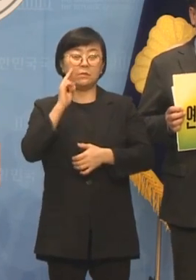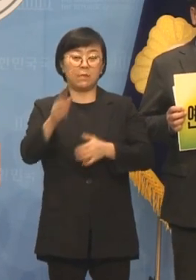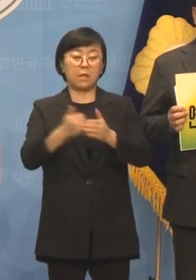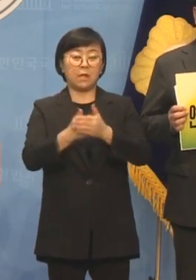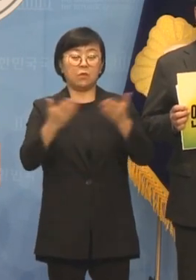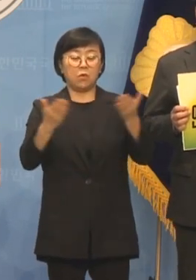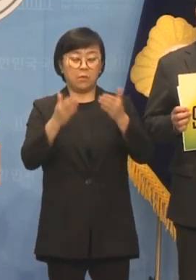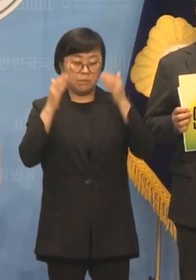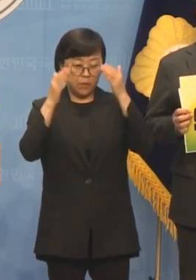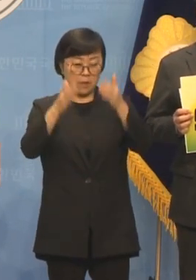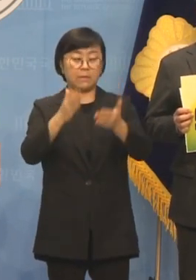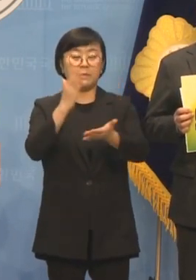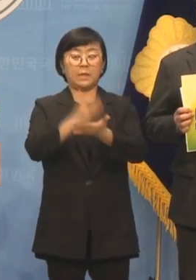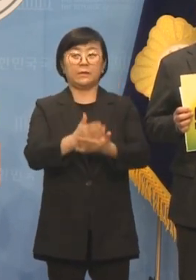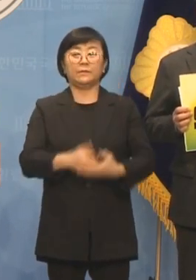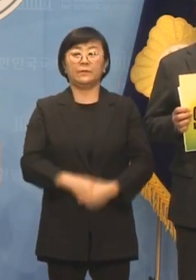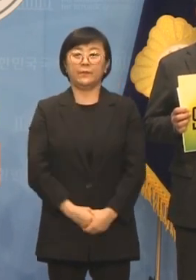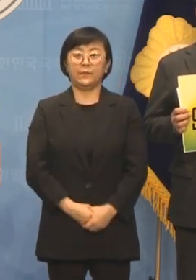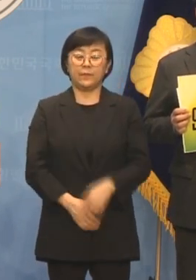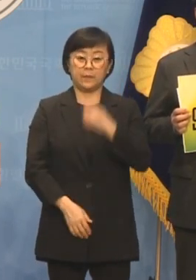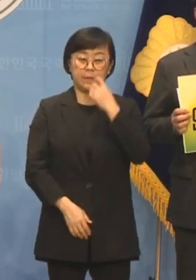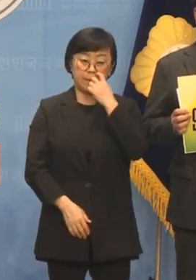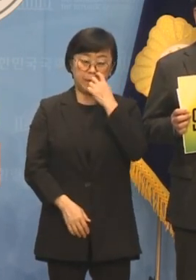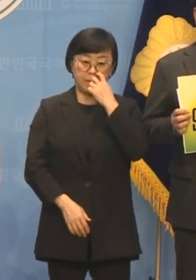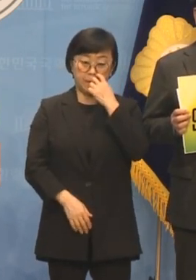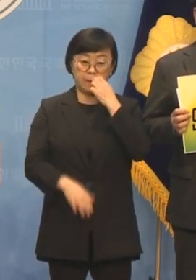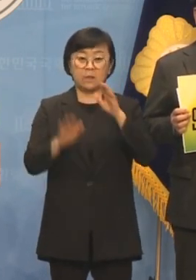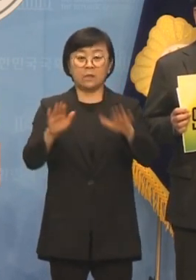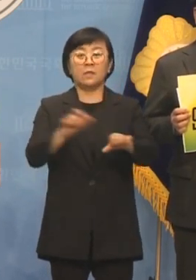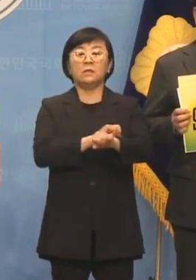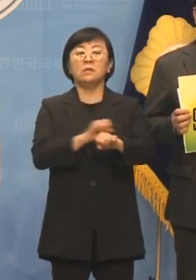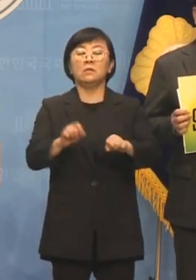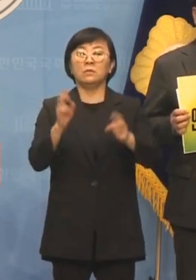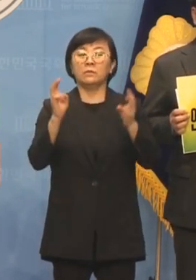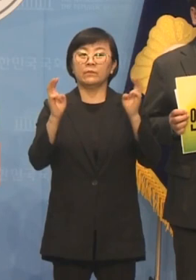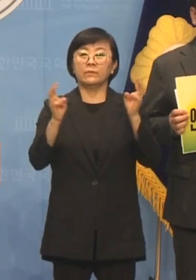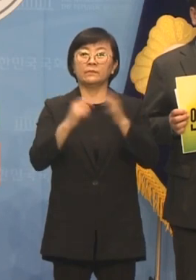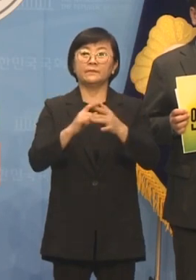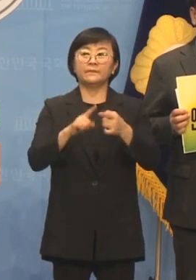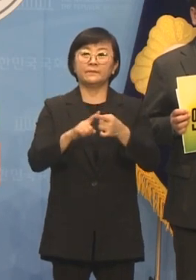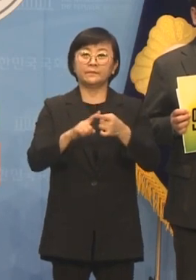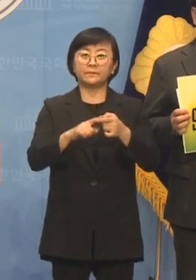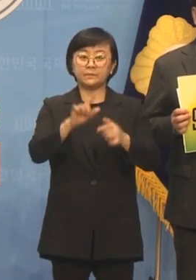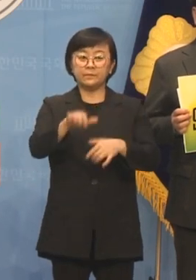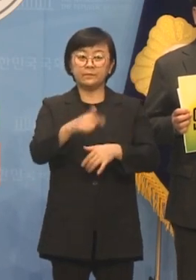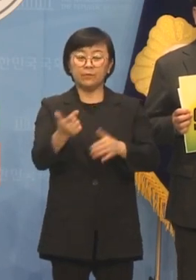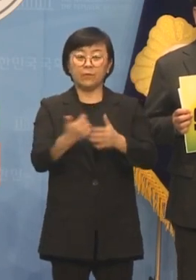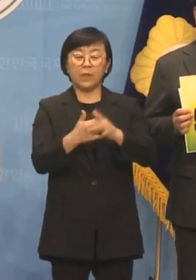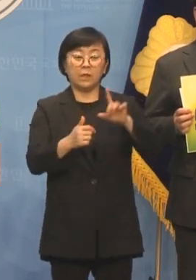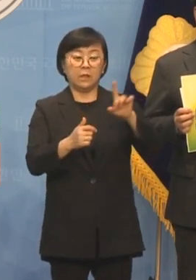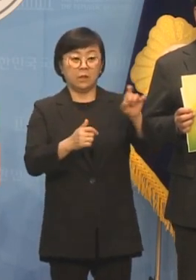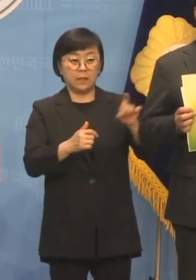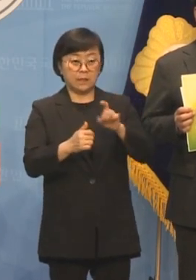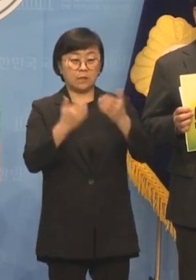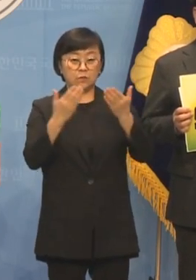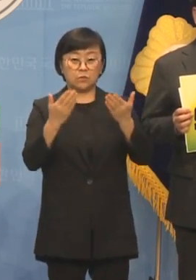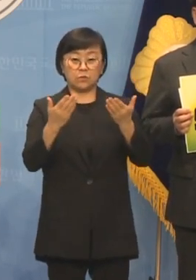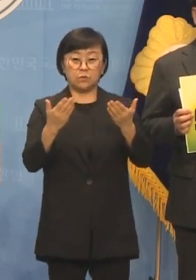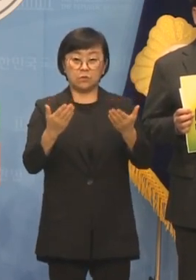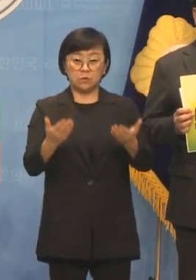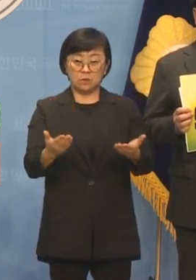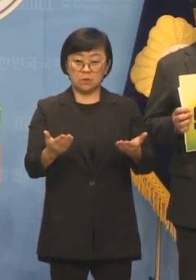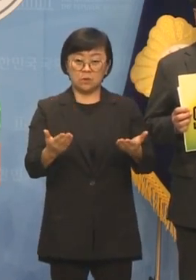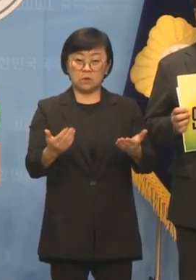노동을 규제하고 있습니다 또한 현재 업종에만 적용되는 하루간 11시간 연속 휴계 제도를 전면